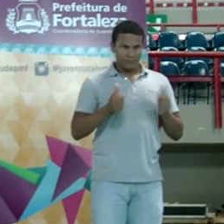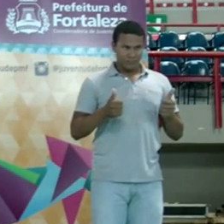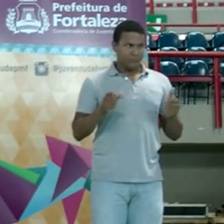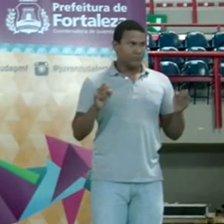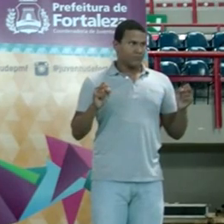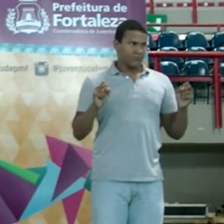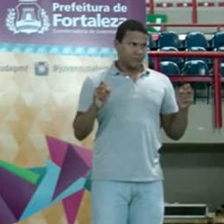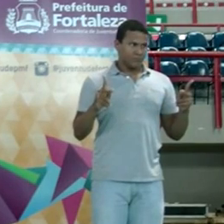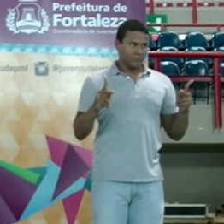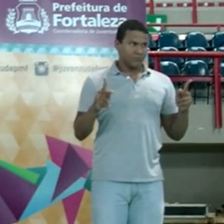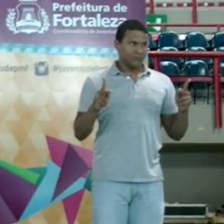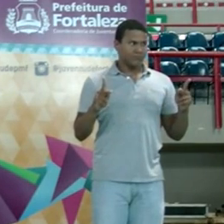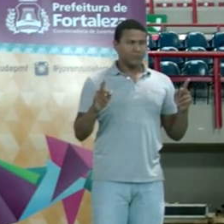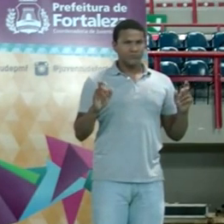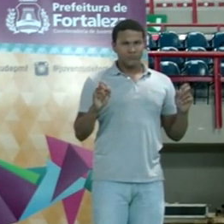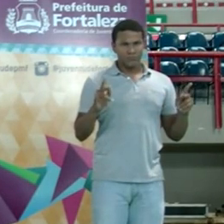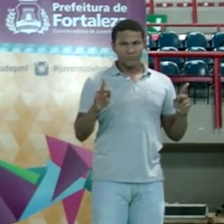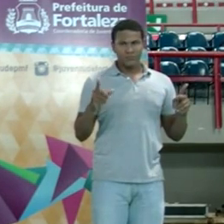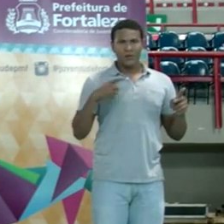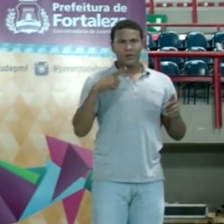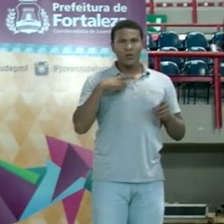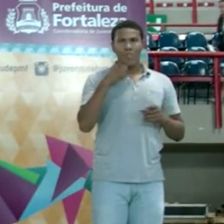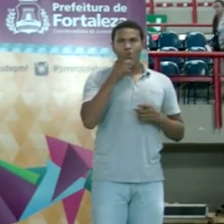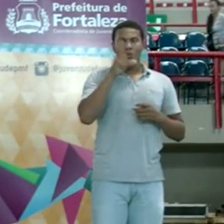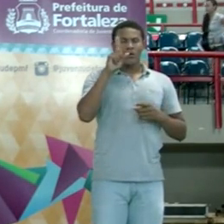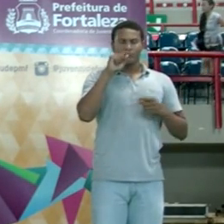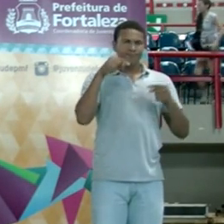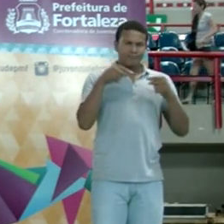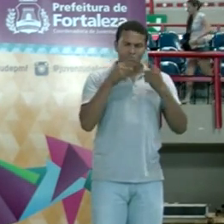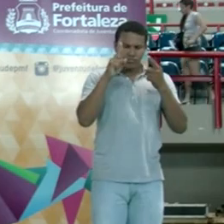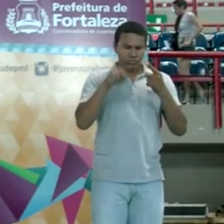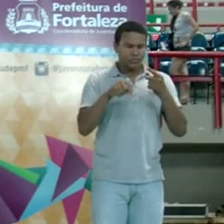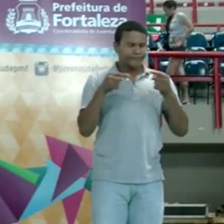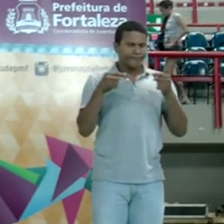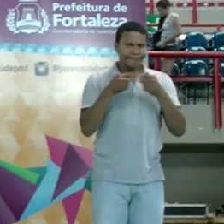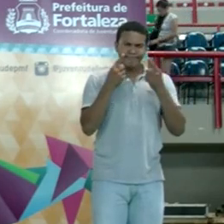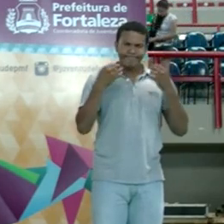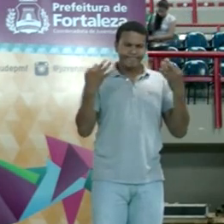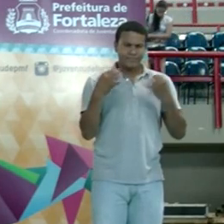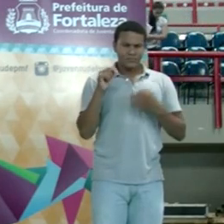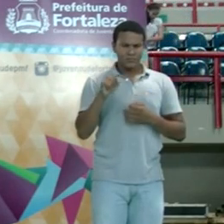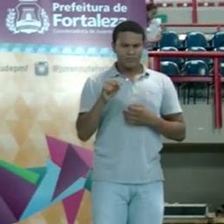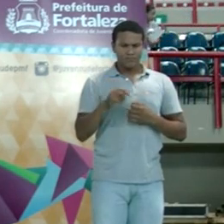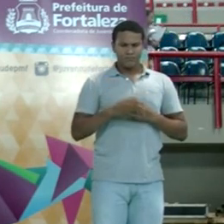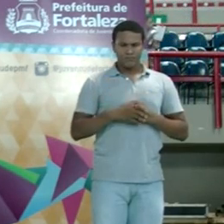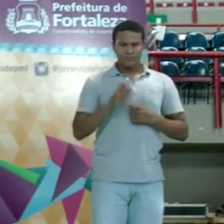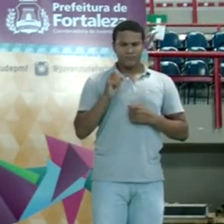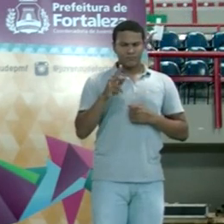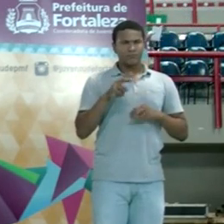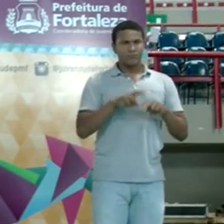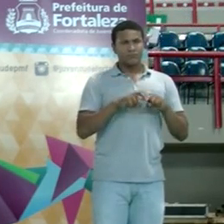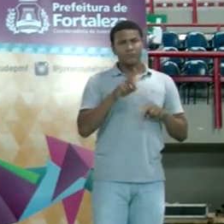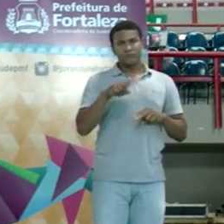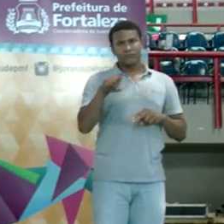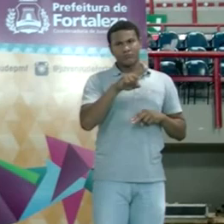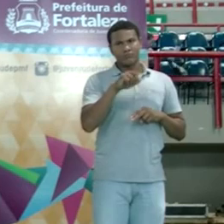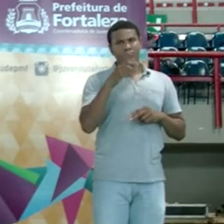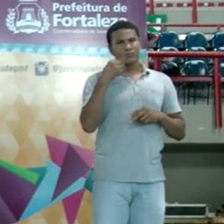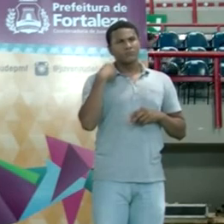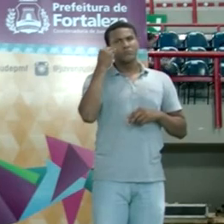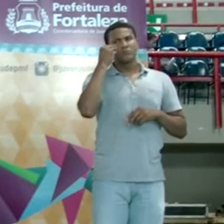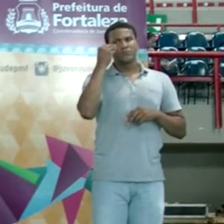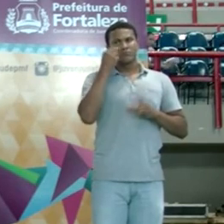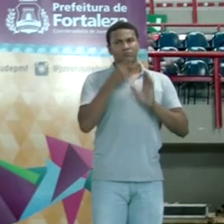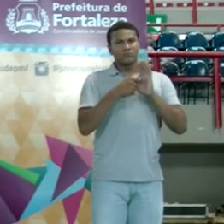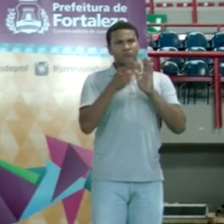essa dica aí de início. Eu não tenho outra questão para encaixar isso melhor do que essa. Então eu peço essa para vocês terem